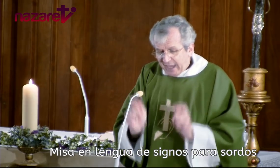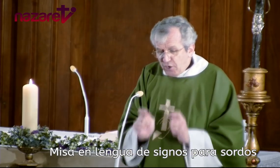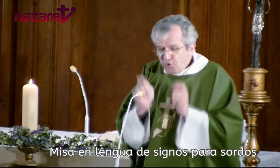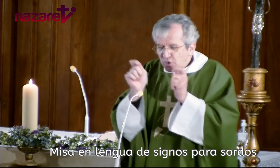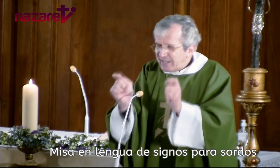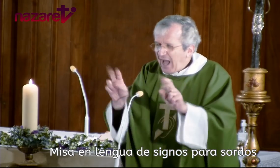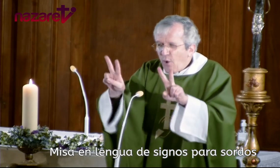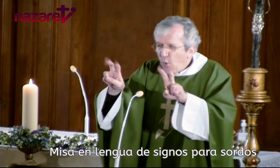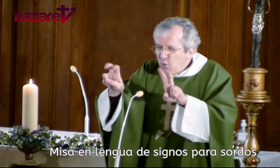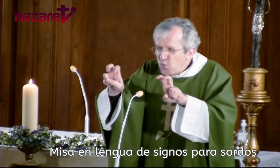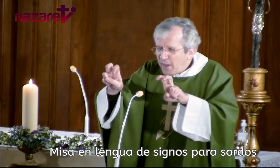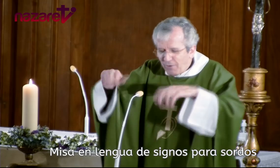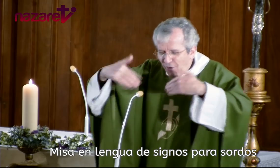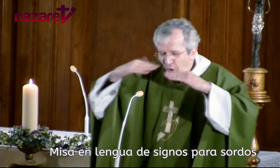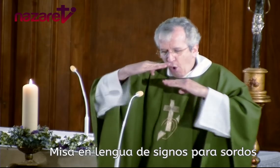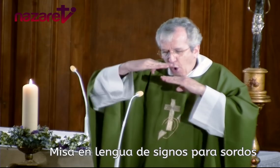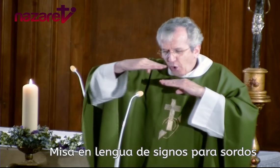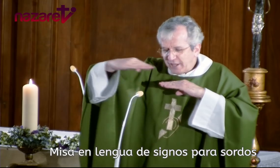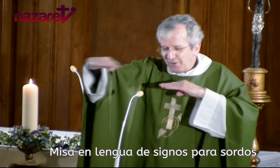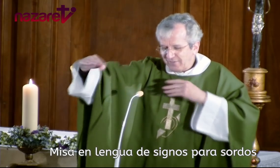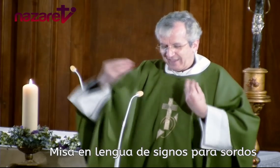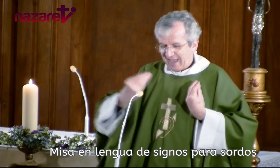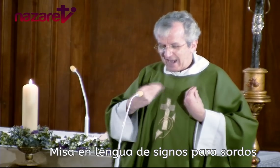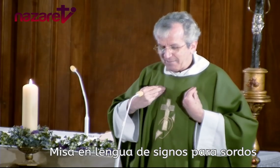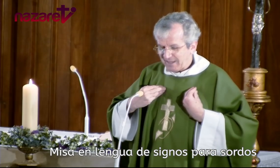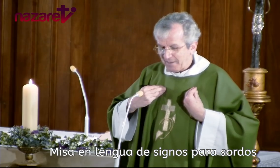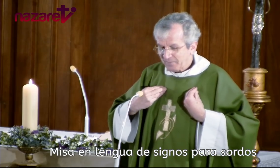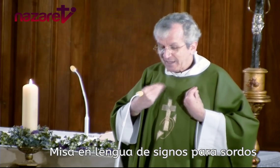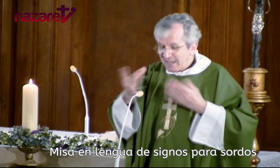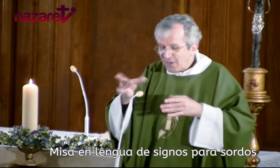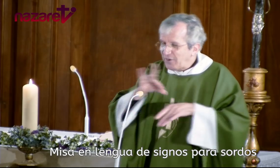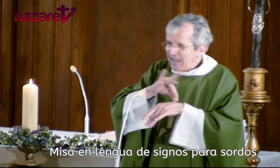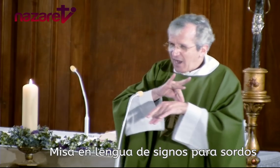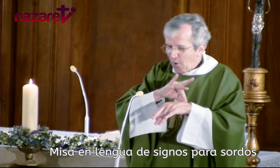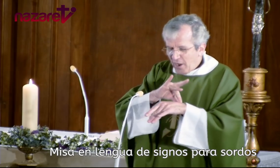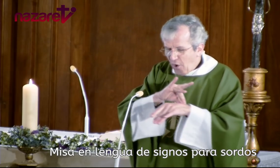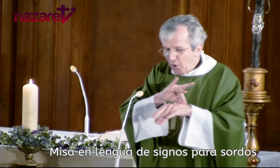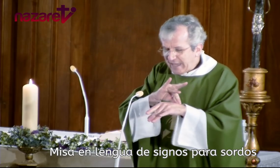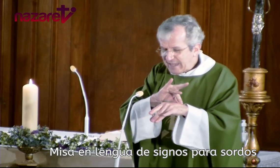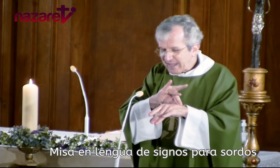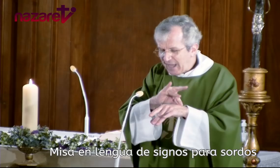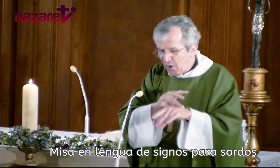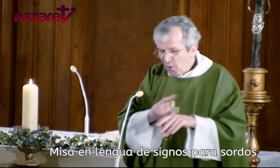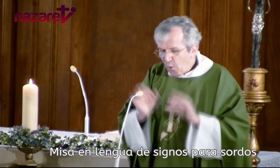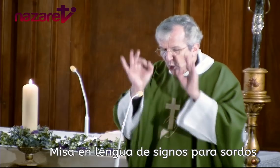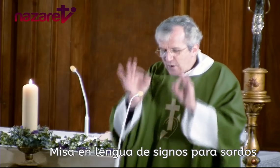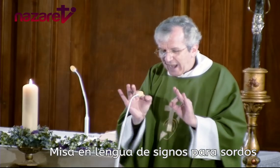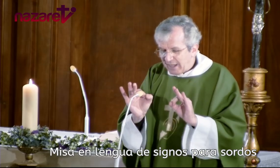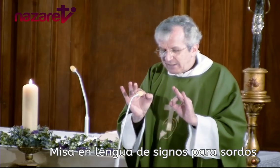que nos da un nuevo horizonte a la vida y con ella orienta